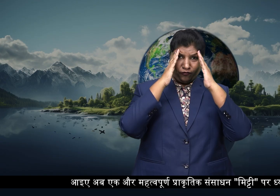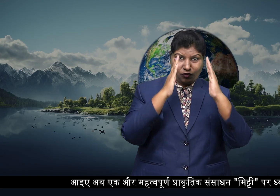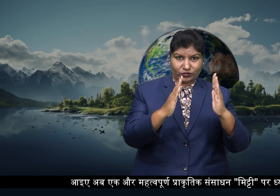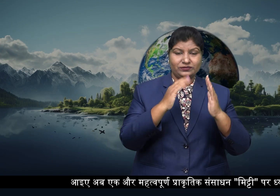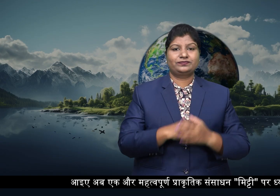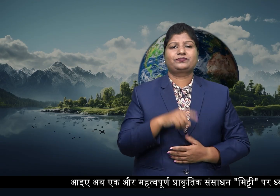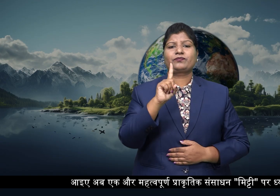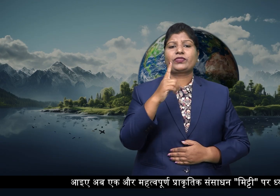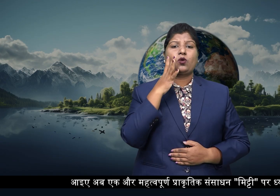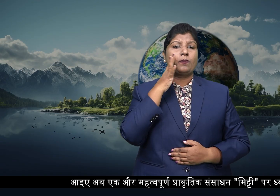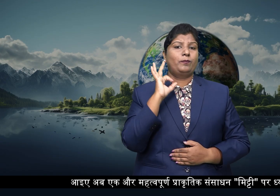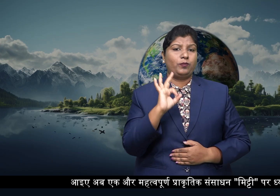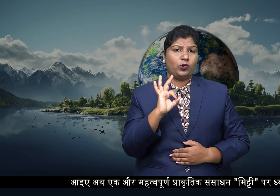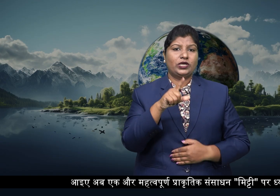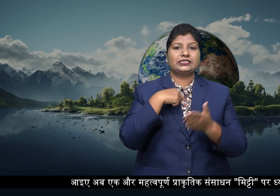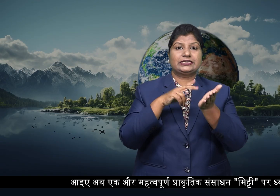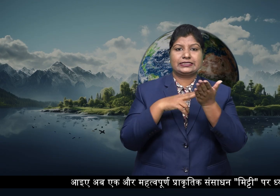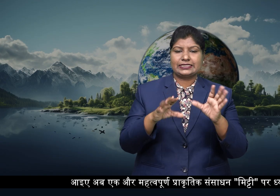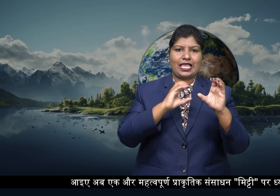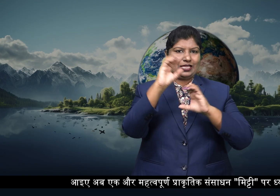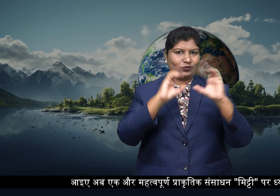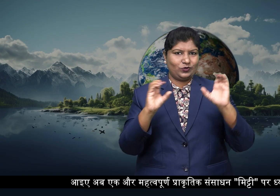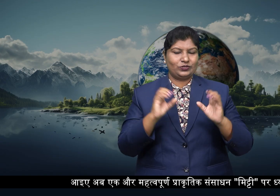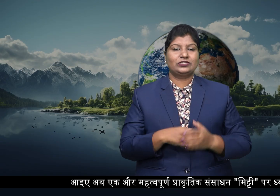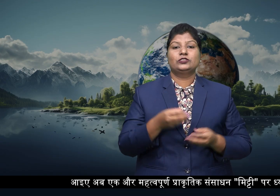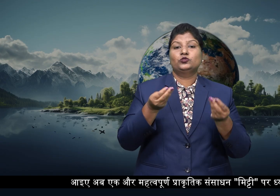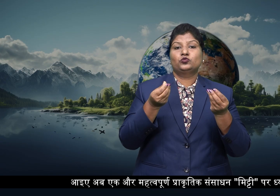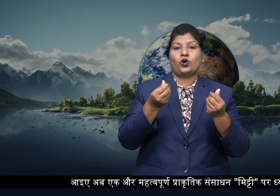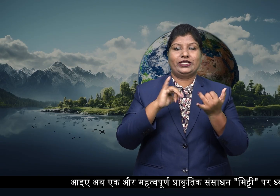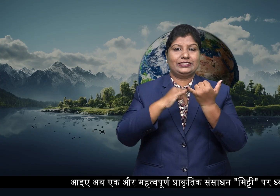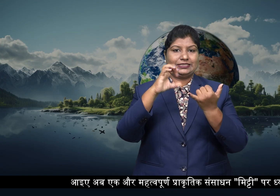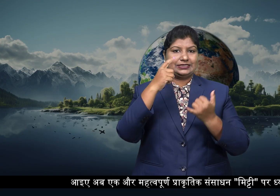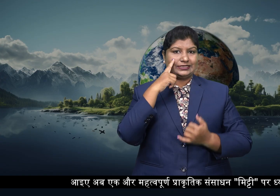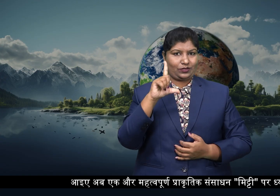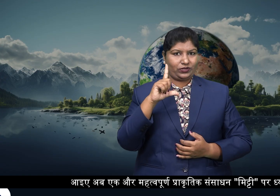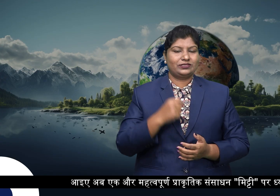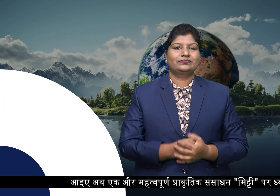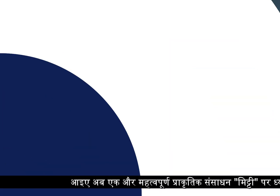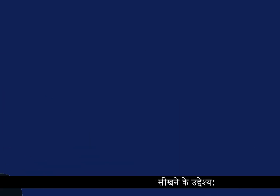और महत्वपूर्ण प्राकृतिक संसाधन मिट्टी पर ध्यान दें।